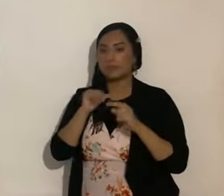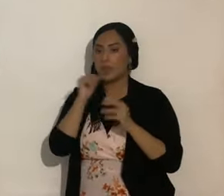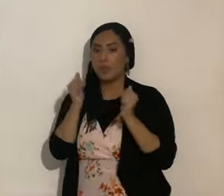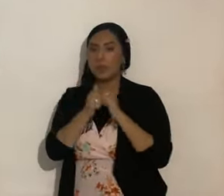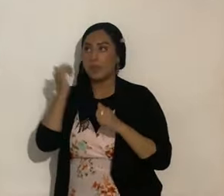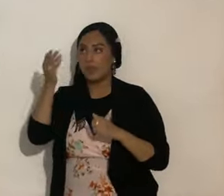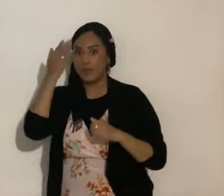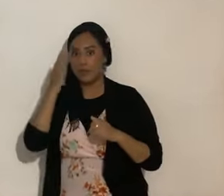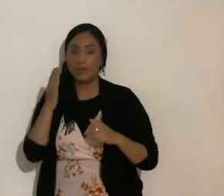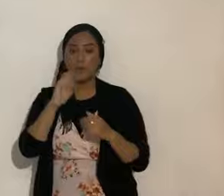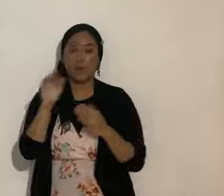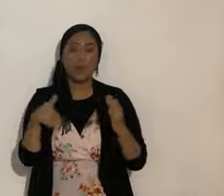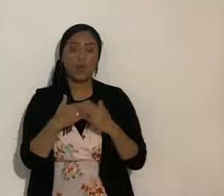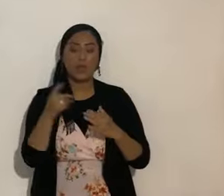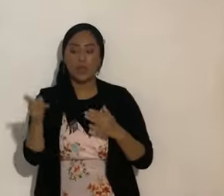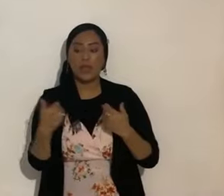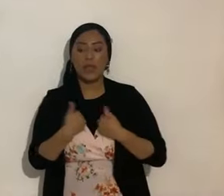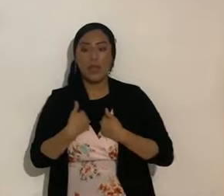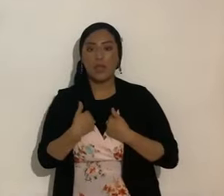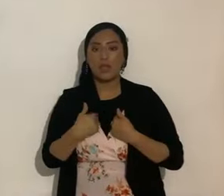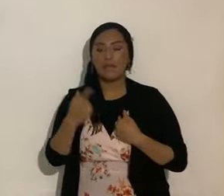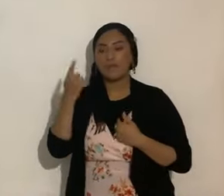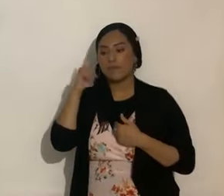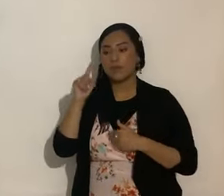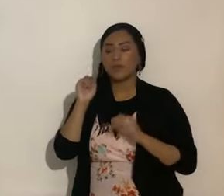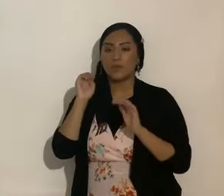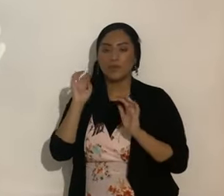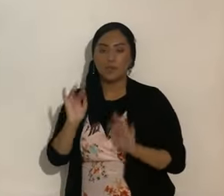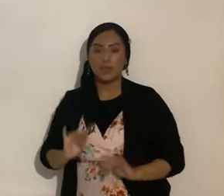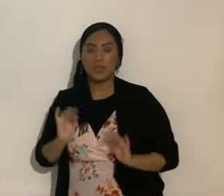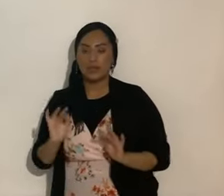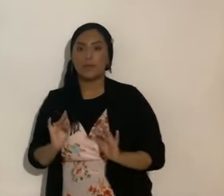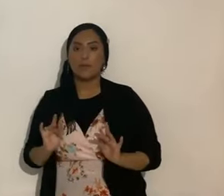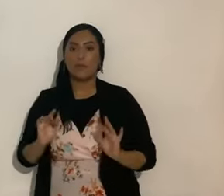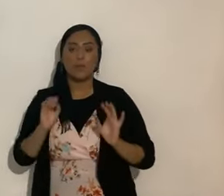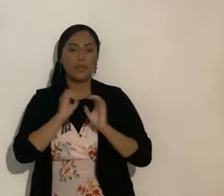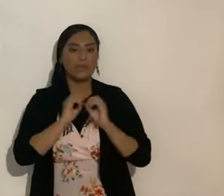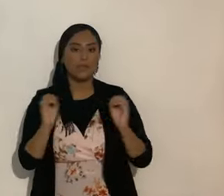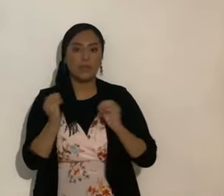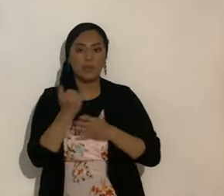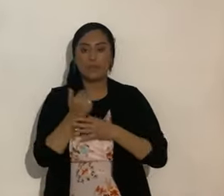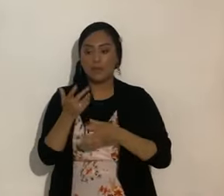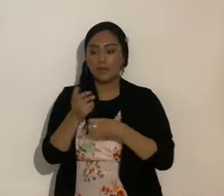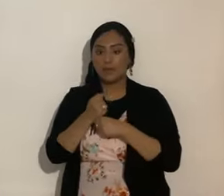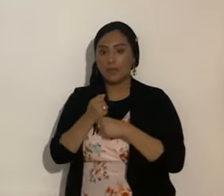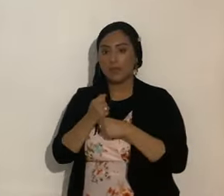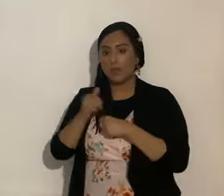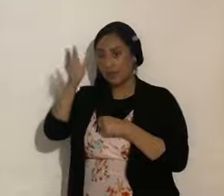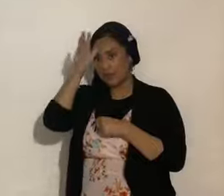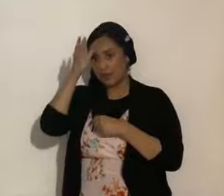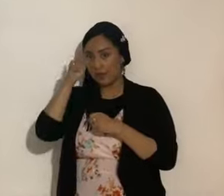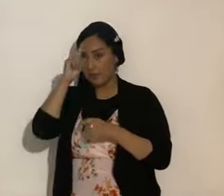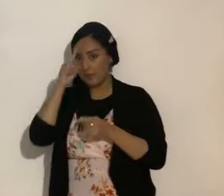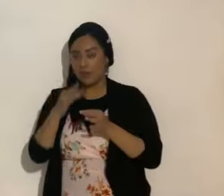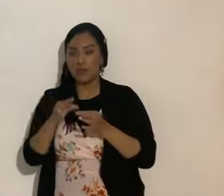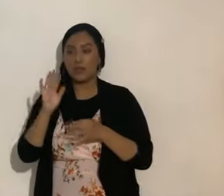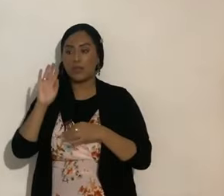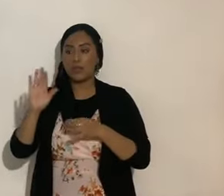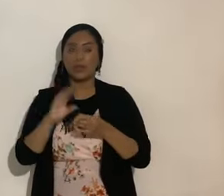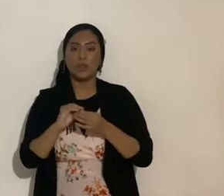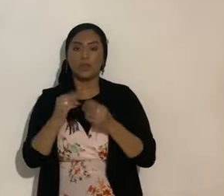Elohim. Entonces, todo lo que tuvo fue por gracia. Nada logró Abraham, el padre en la fe, por